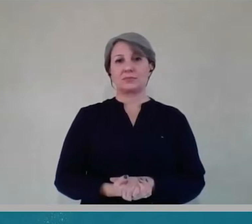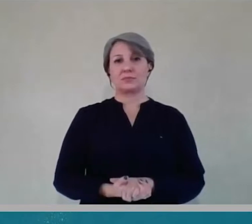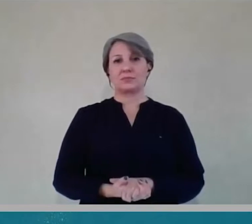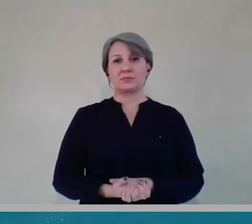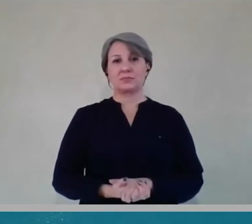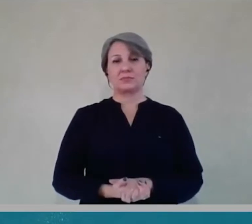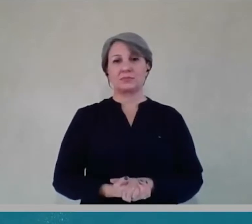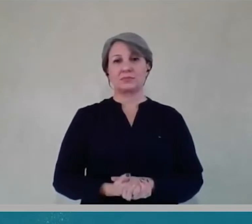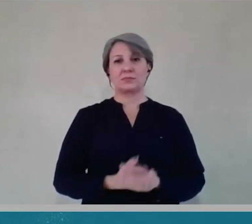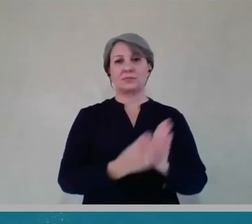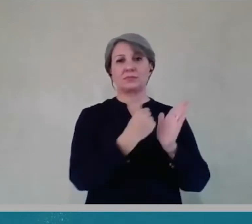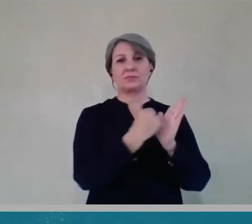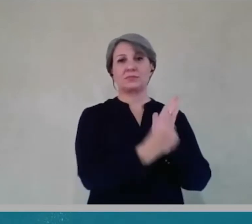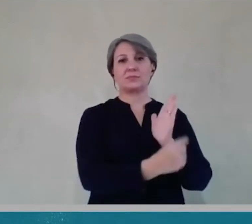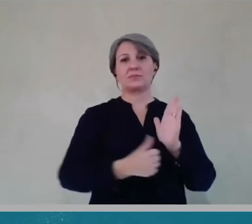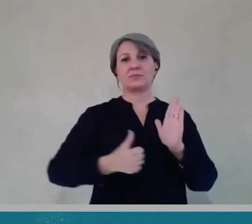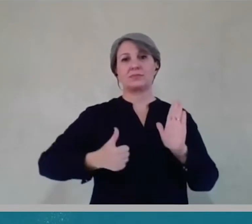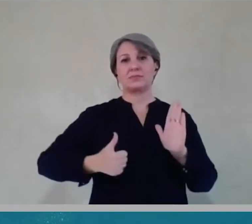versículo 1 diz assim: